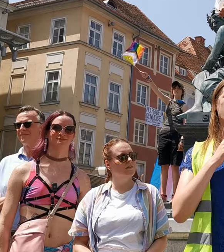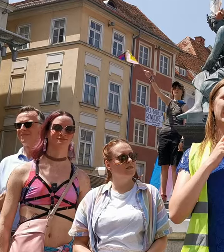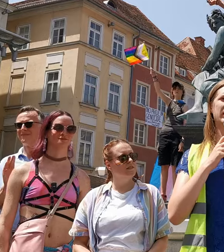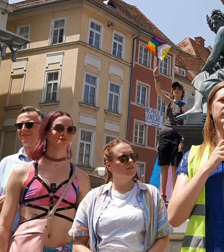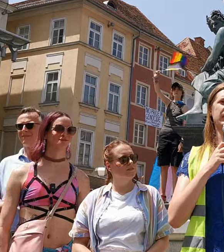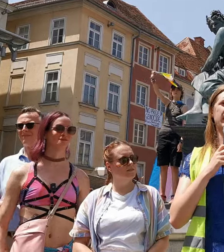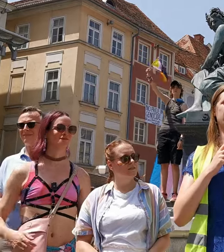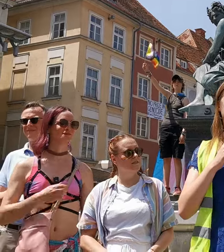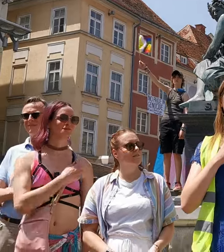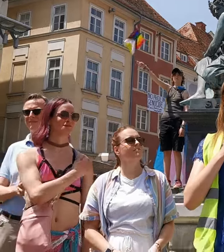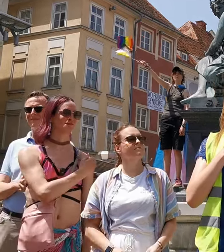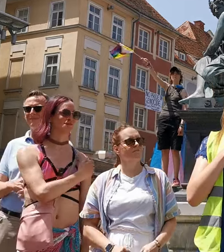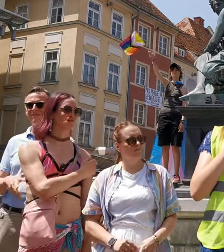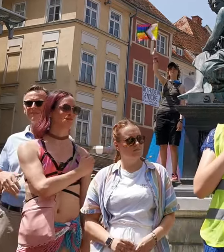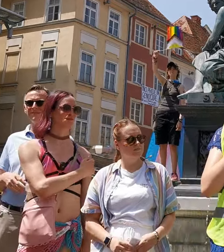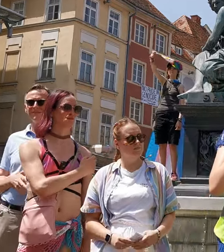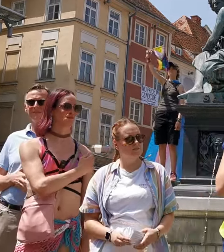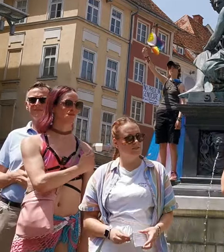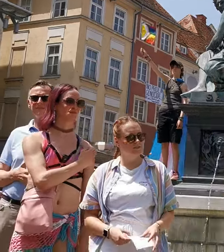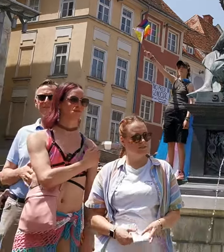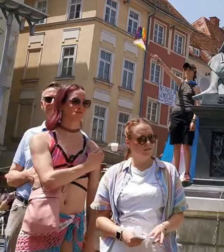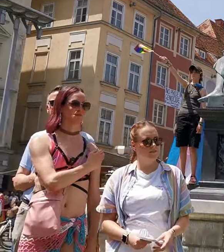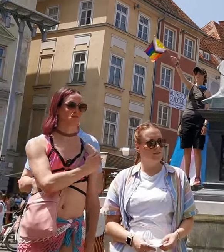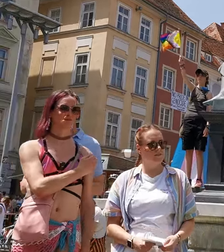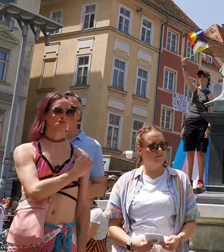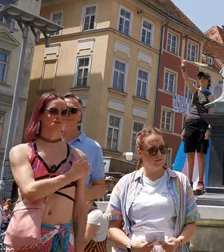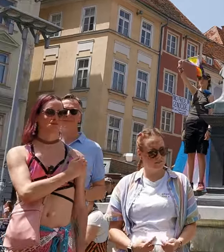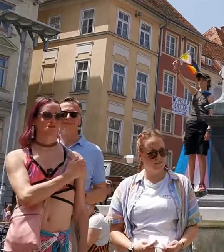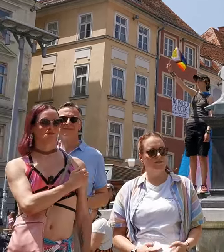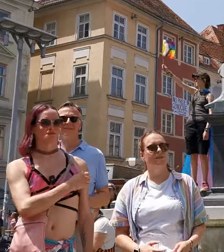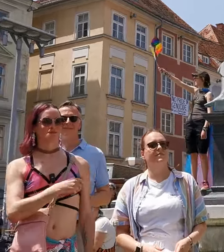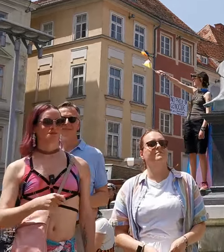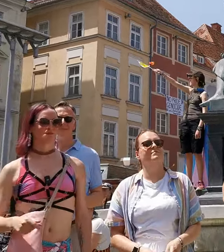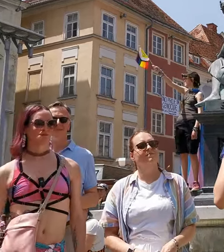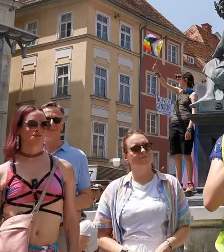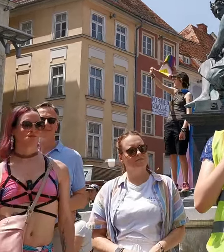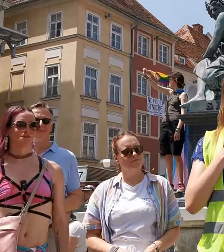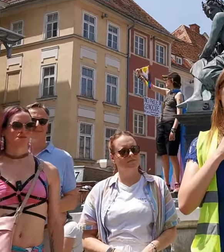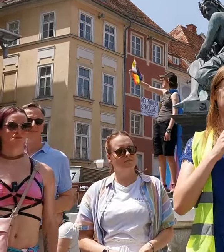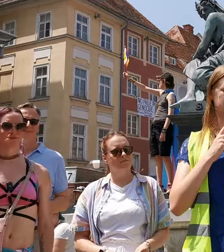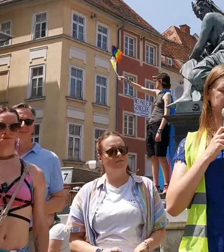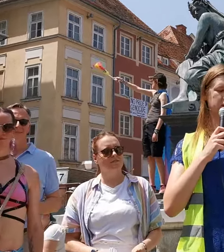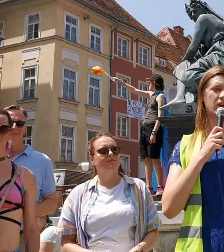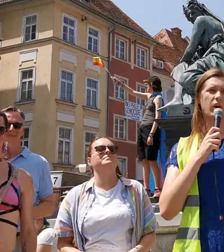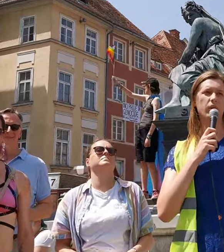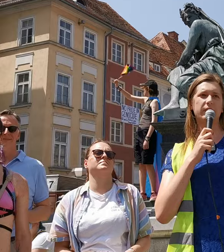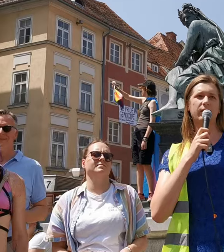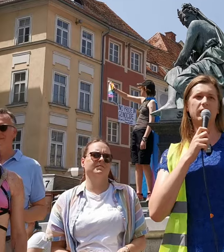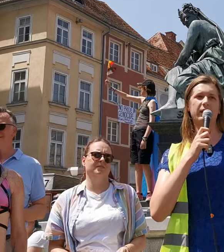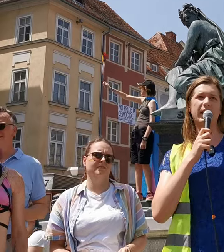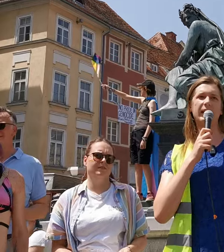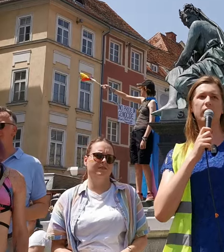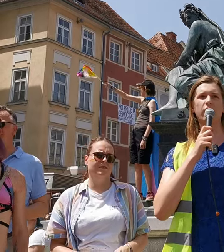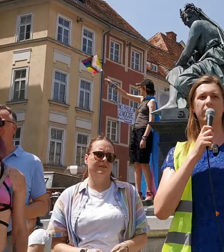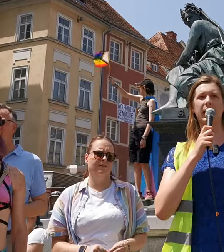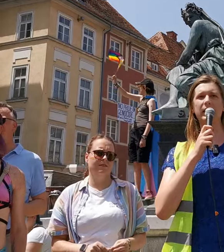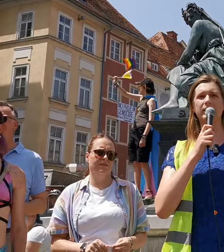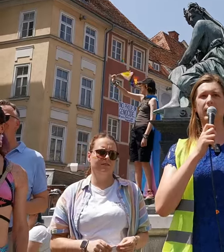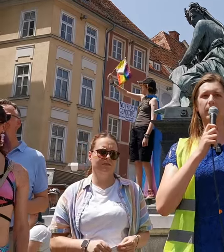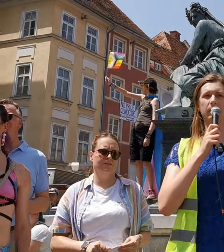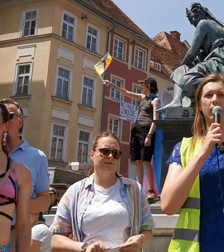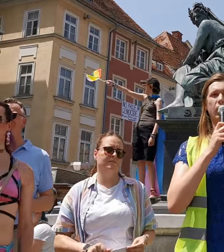Denn genau deswegen, weil wir uns nicht unterkriegen lassen, weil wir zusammenhalten und weil wir